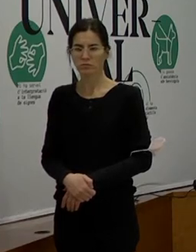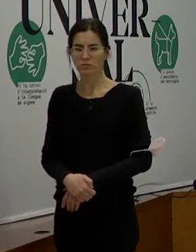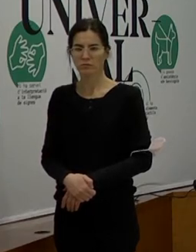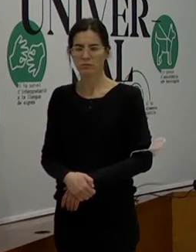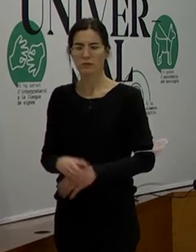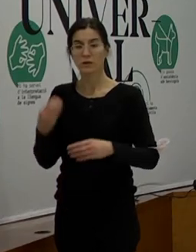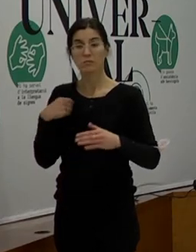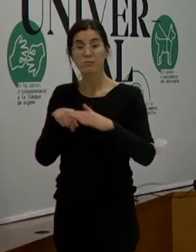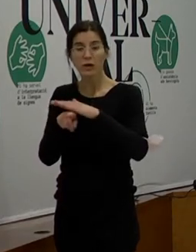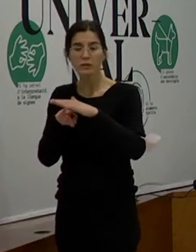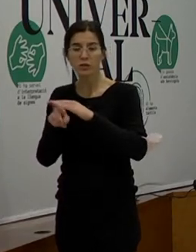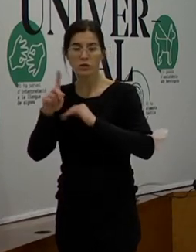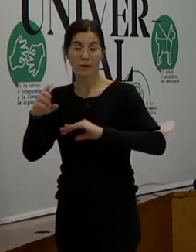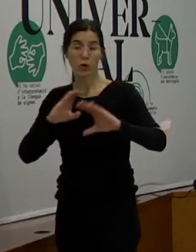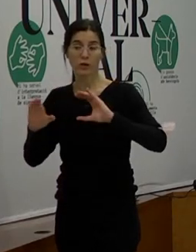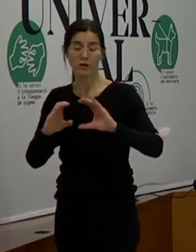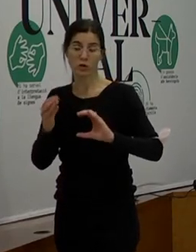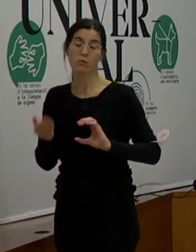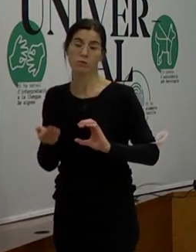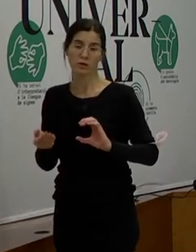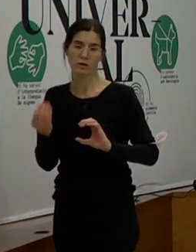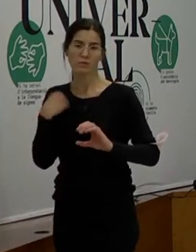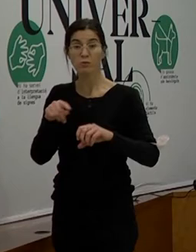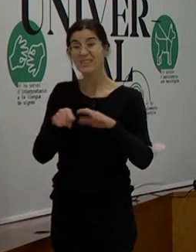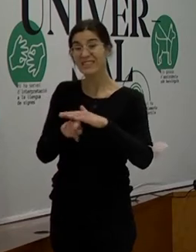La gestió i la coordinació. La gestió i la